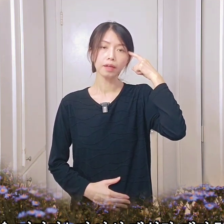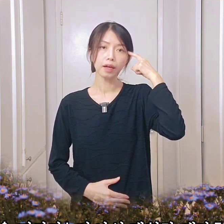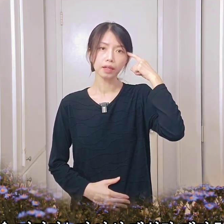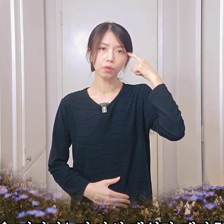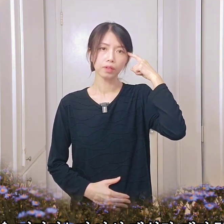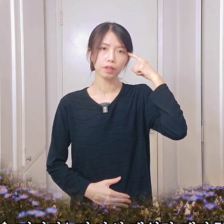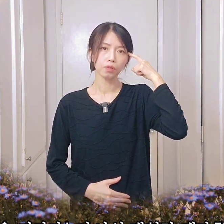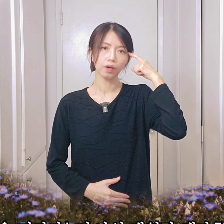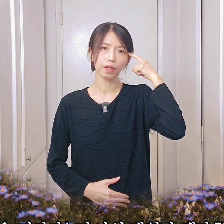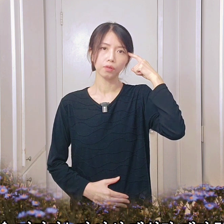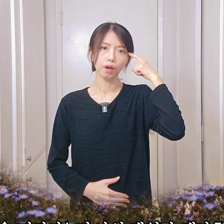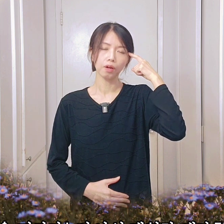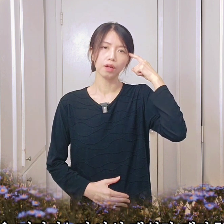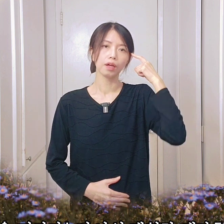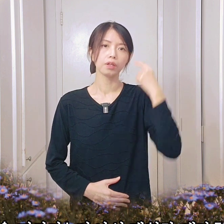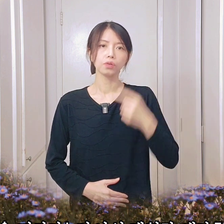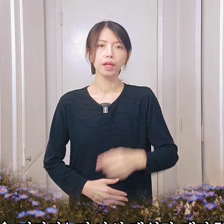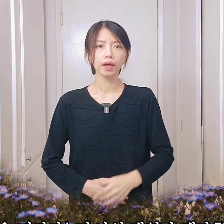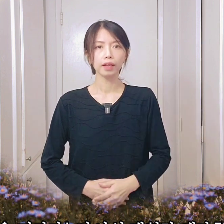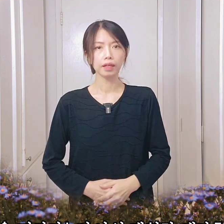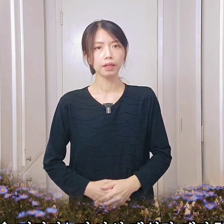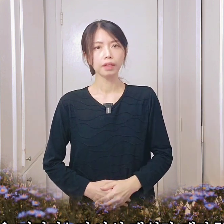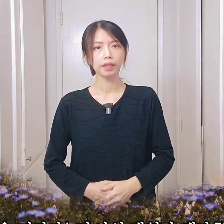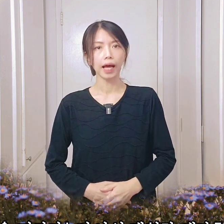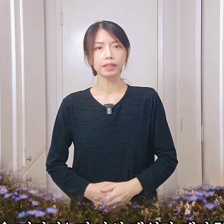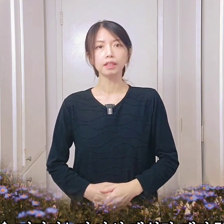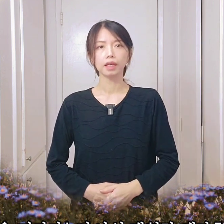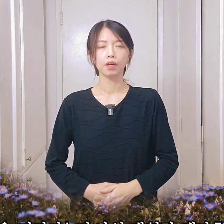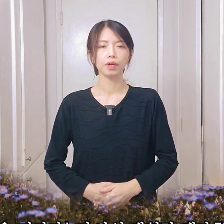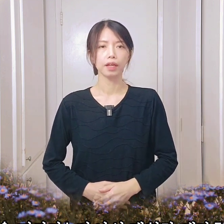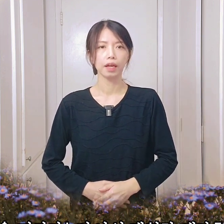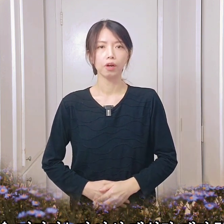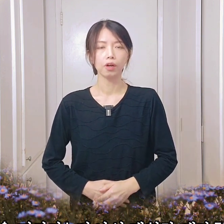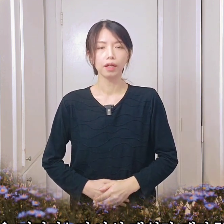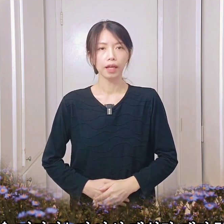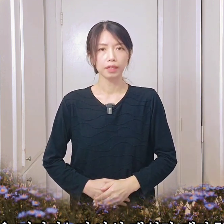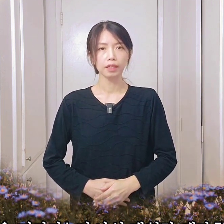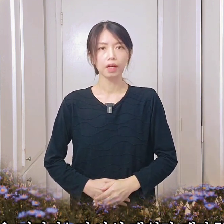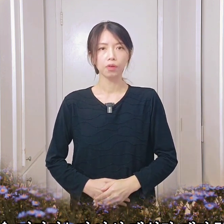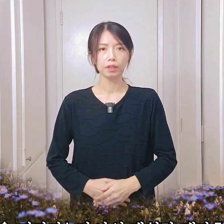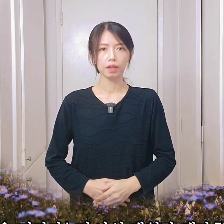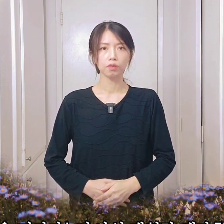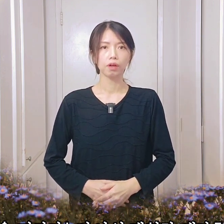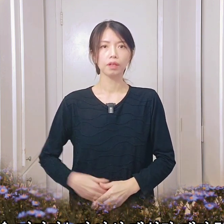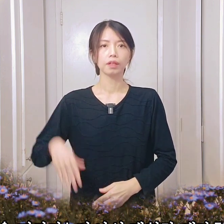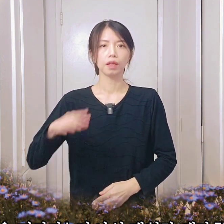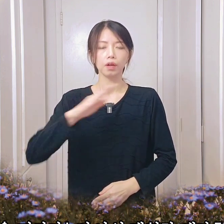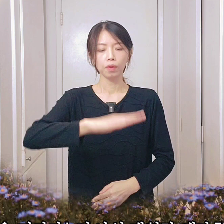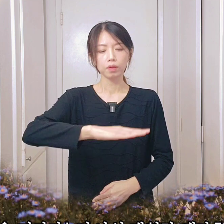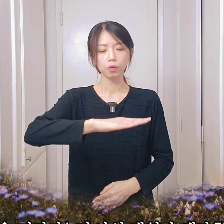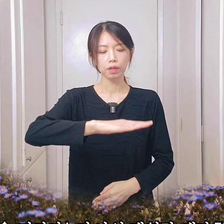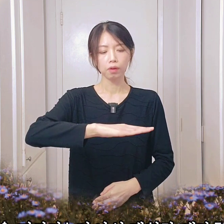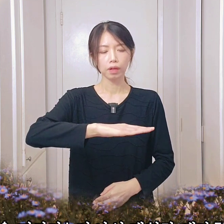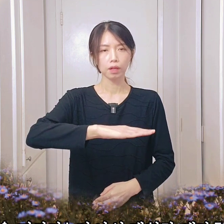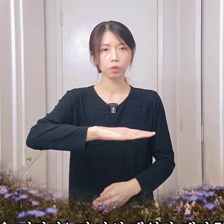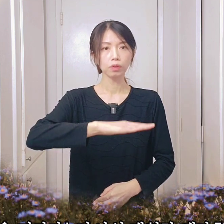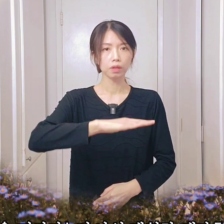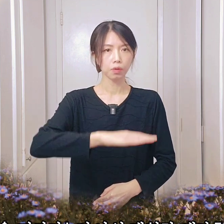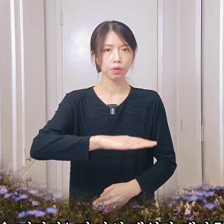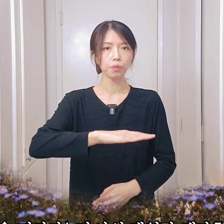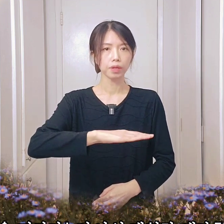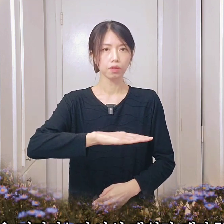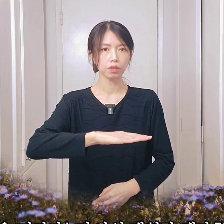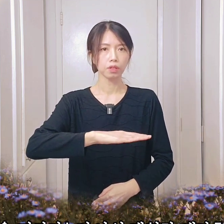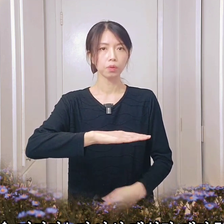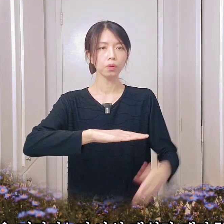해주시면 생각이라고 한 뜻의 수어가 되고요. 그리고 생각이 다니는 게 계획이에요. 다니다라고 한 뜻의 수어는 왼손을 이렇게